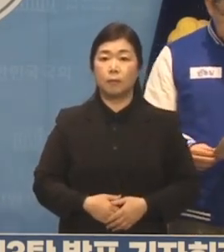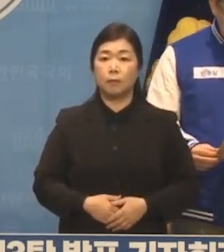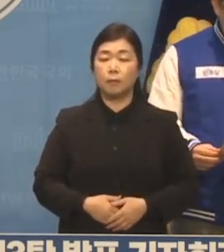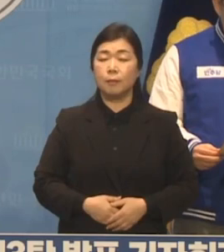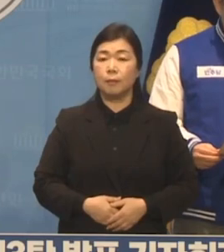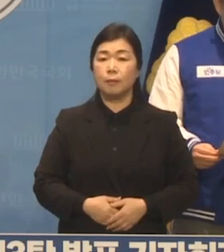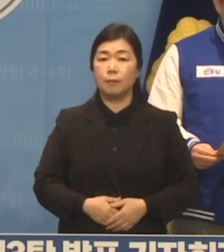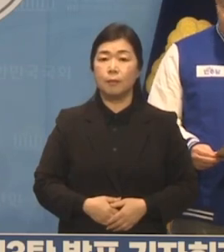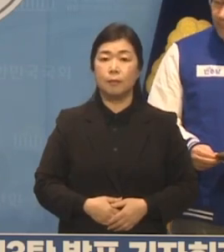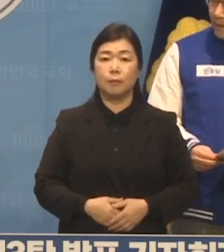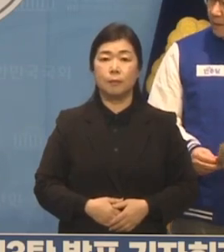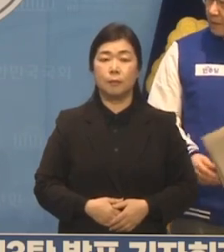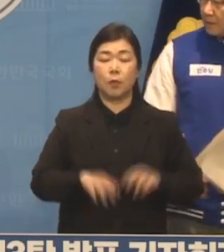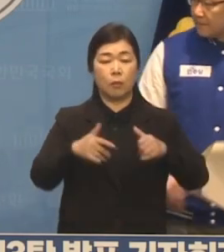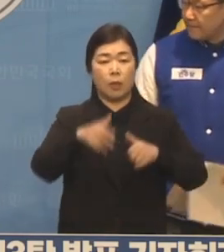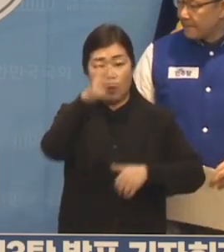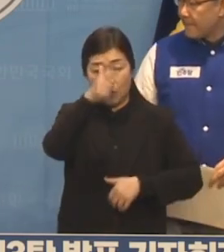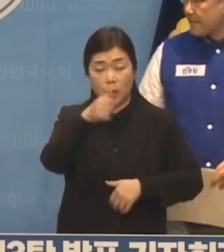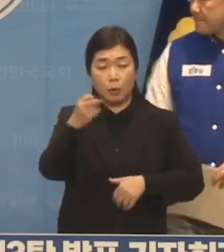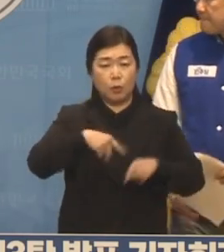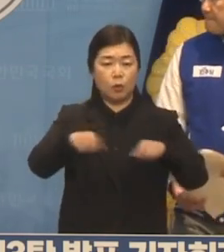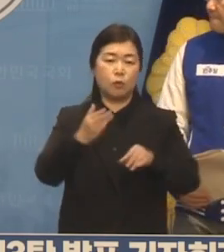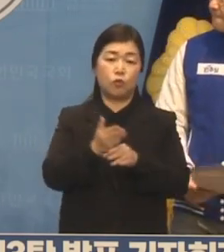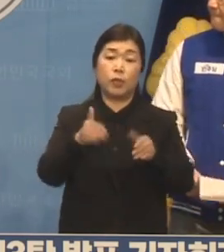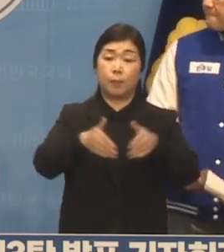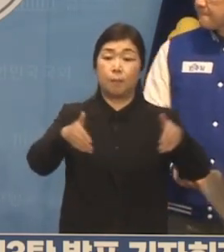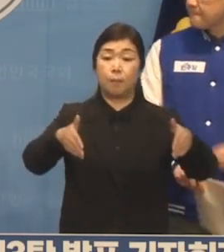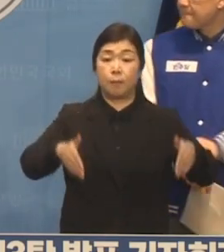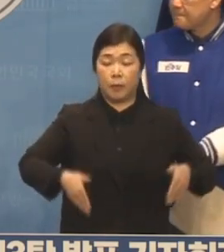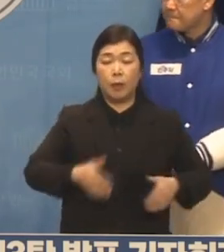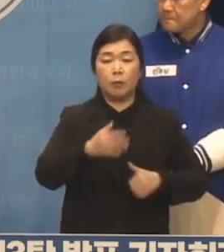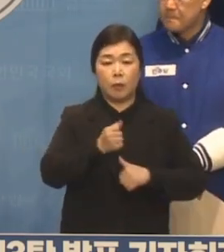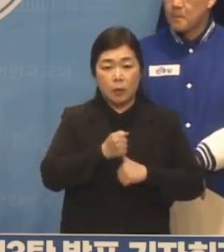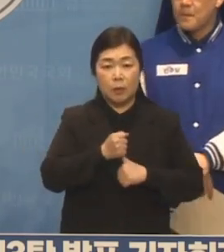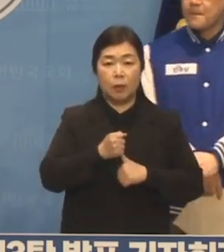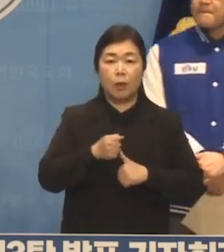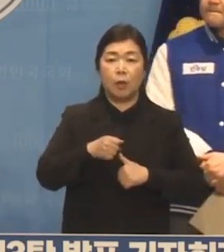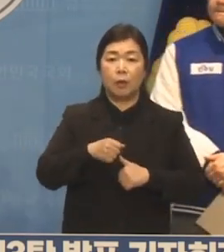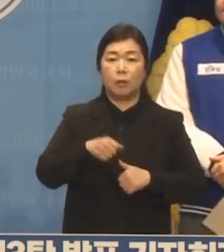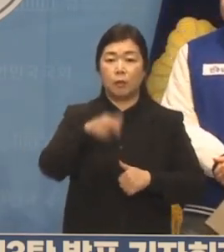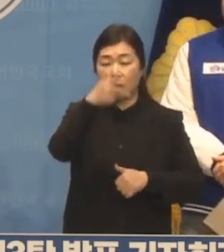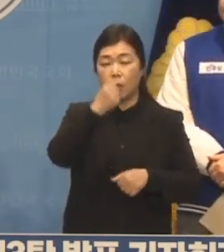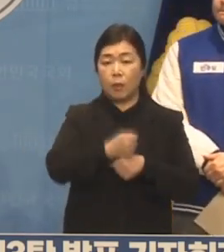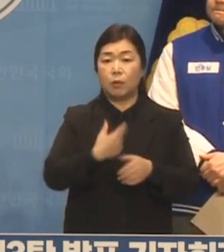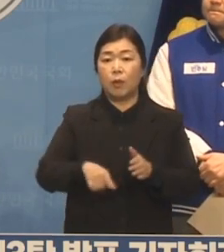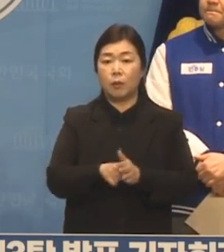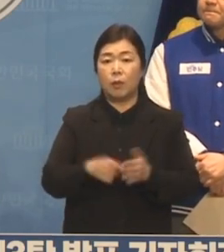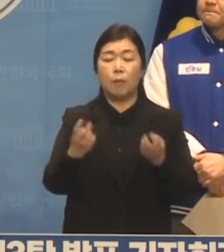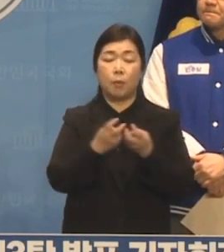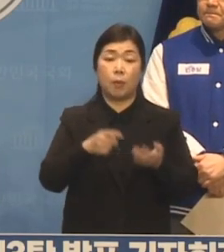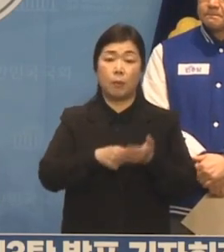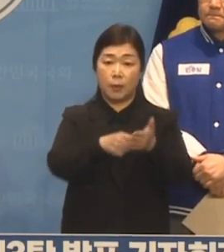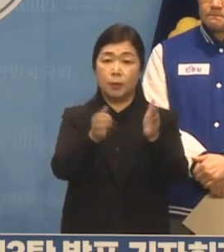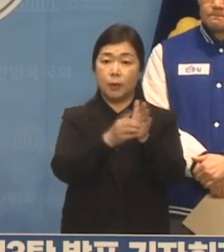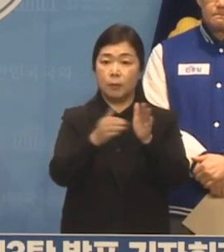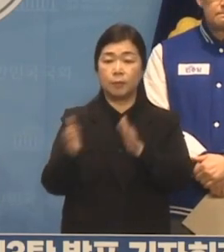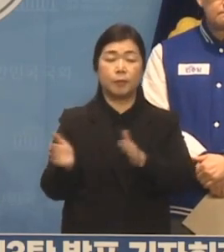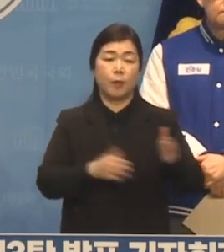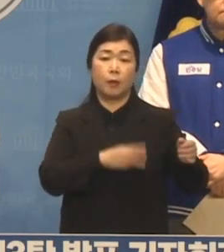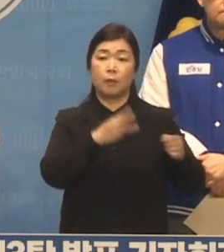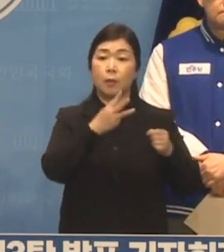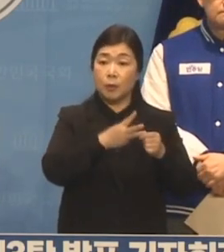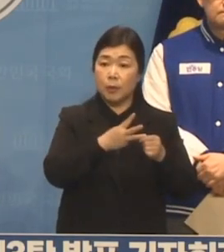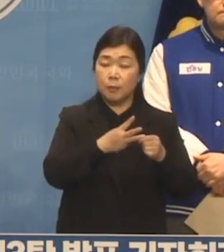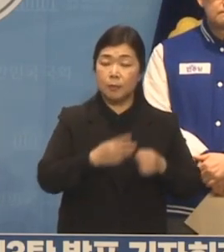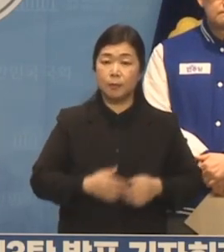네, 국민의 경찰 정치적 중립을 준수하는 경찰로 거듭나기 위한 개혁 방안을 제시해 주셨습니다. 세